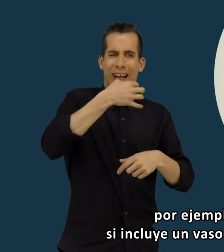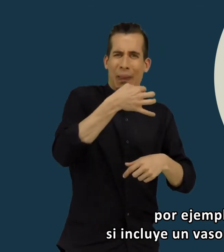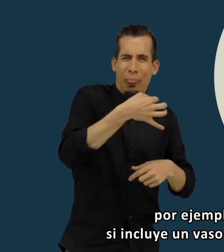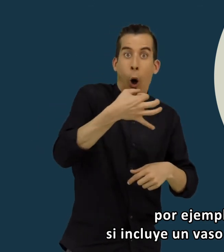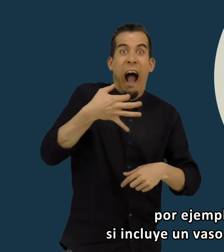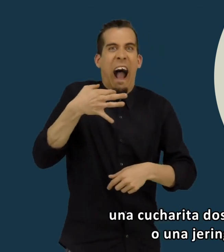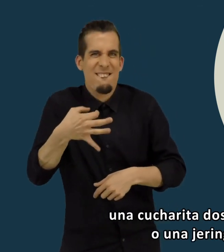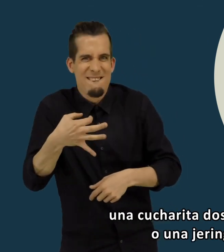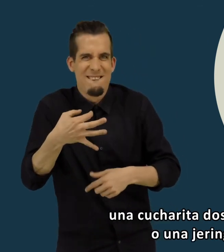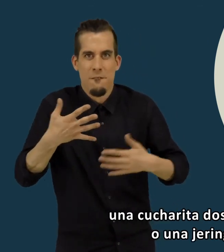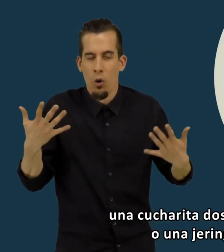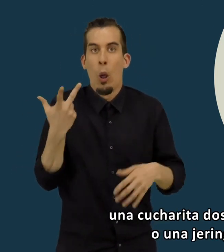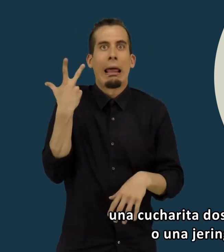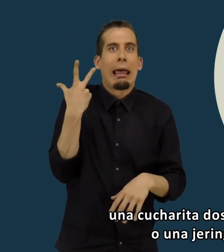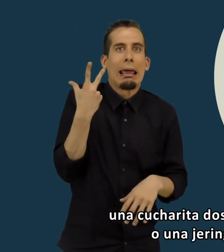cucharita dosificadora o una jeringa.